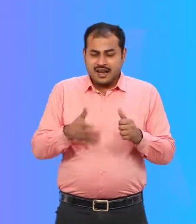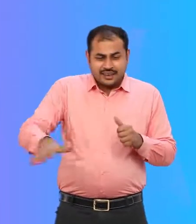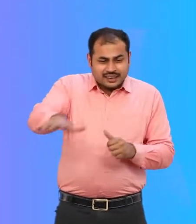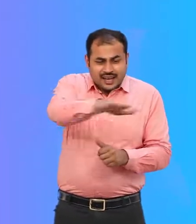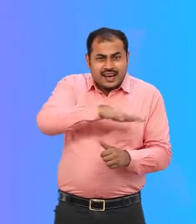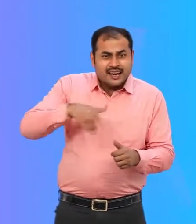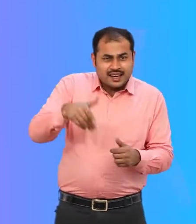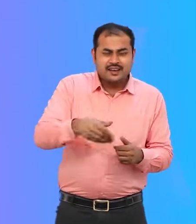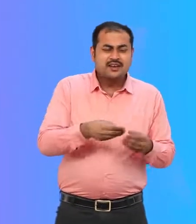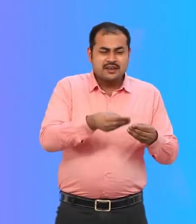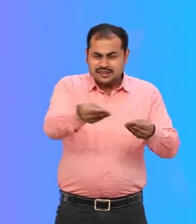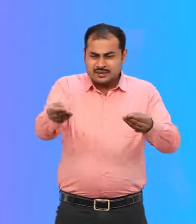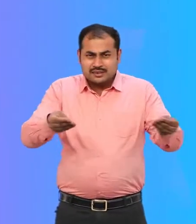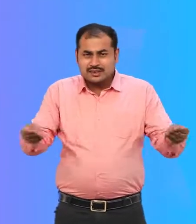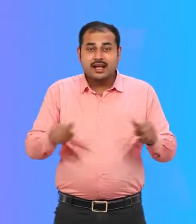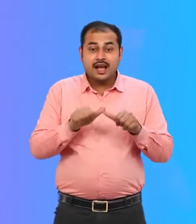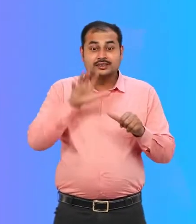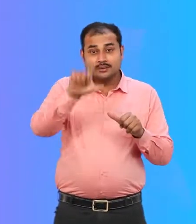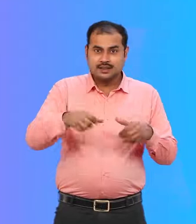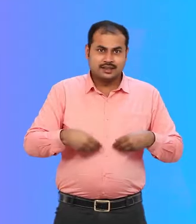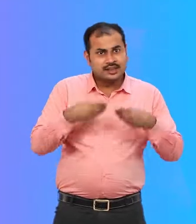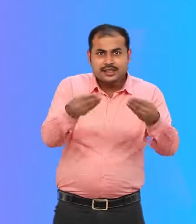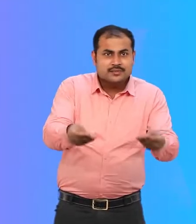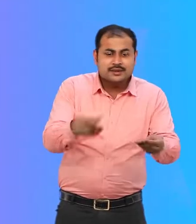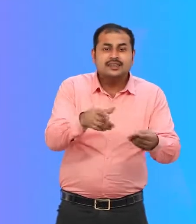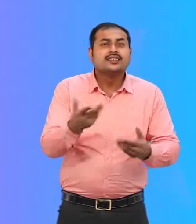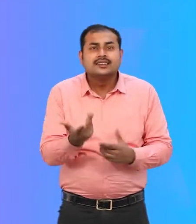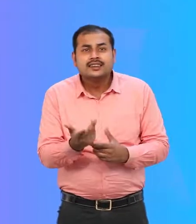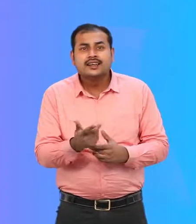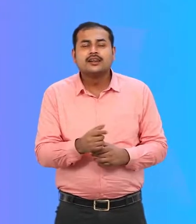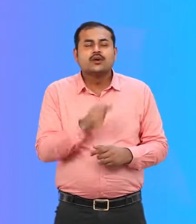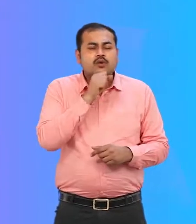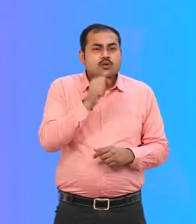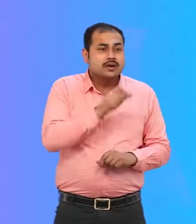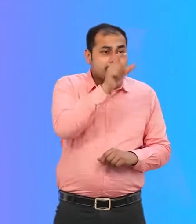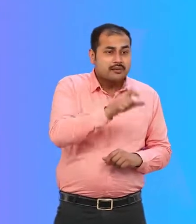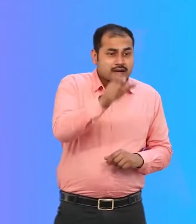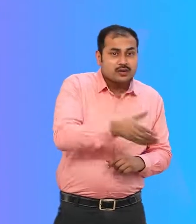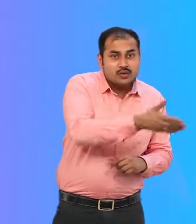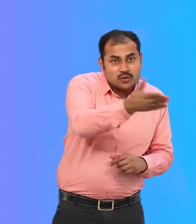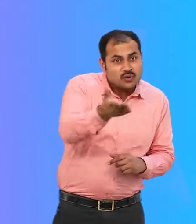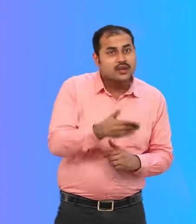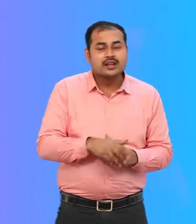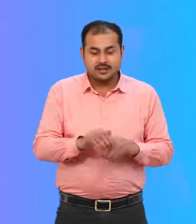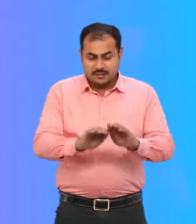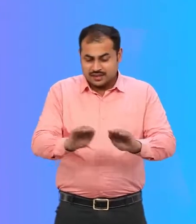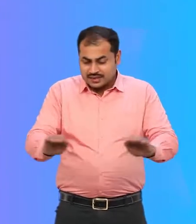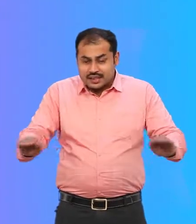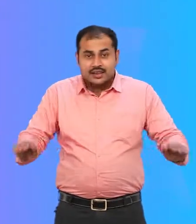आसपास की सभी जगहों को सुरम्य बनाने से बुजुर्गों को बच्चों